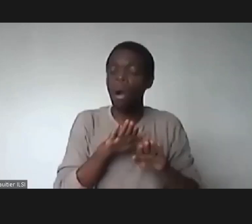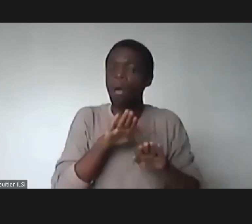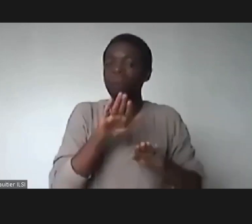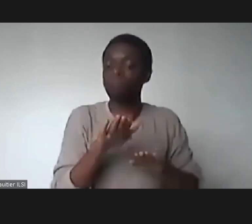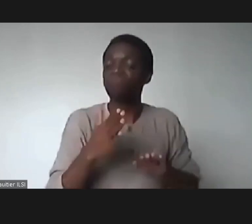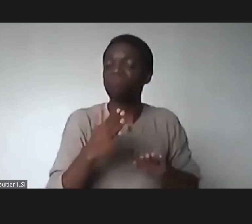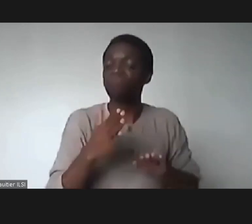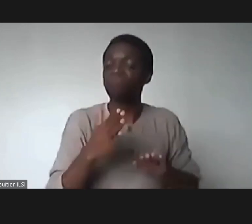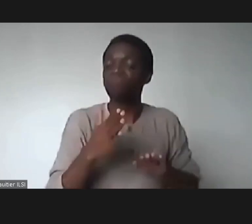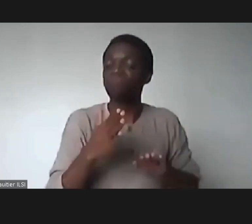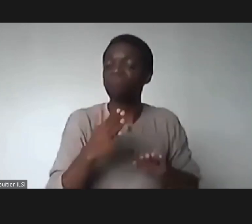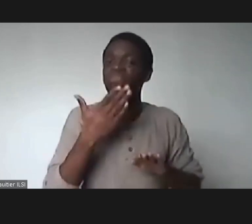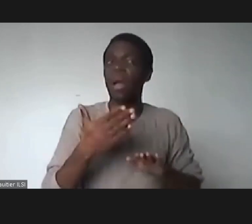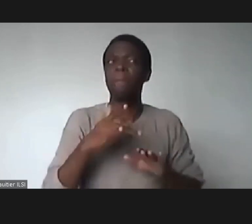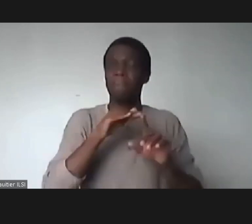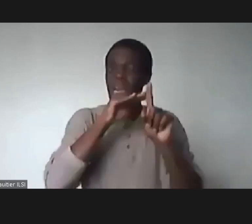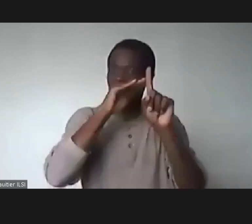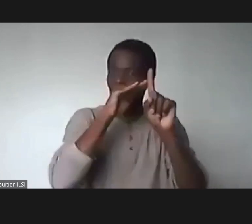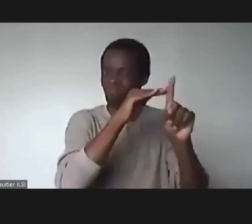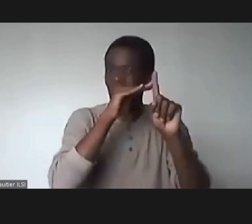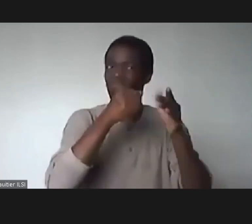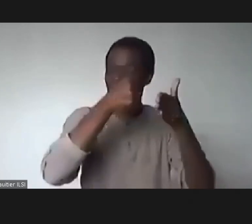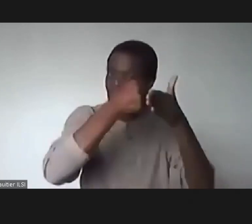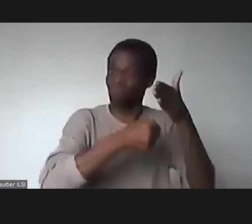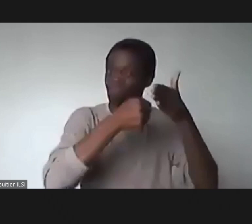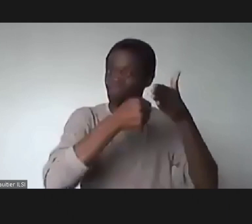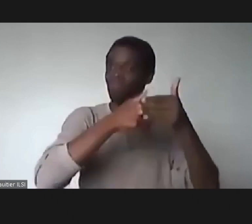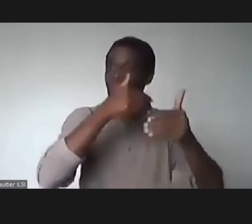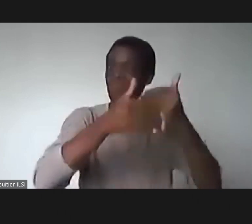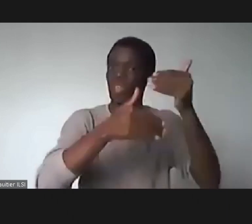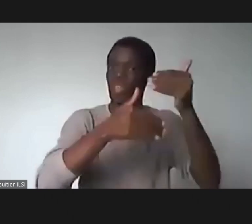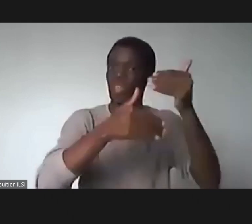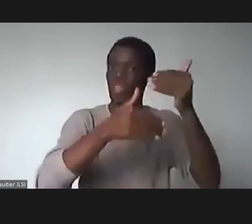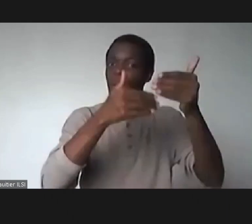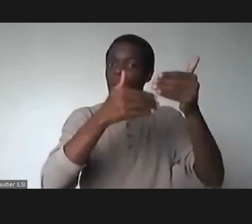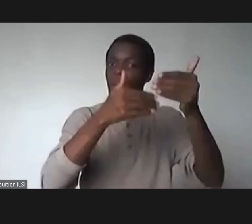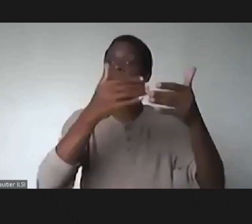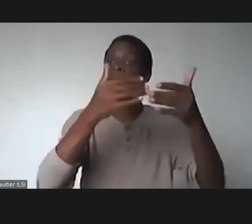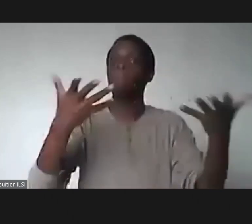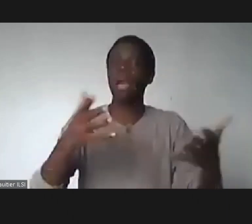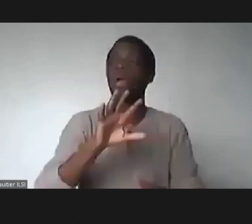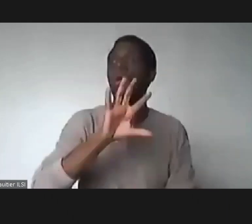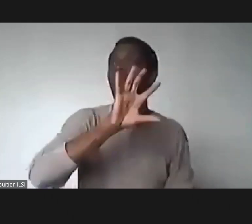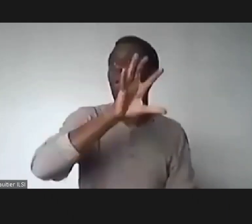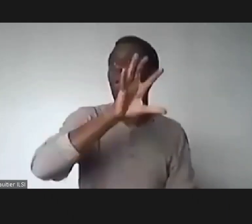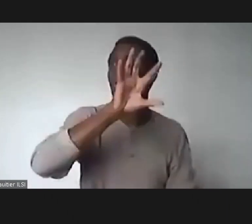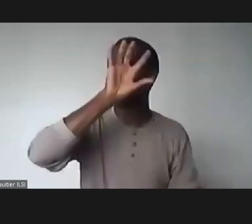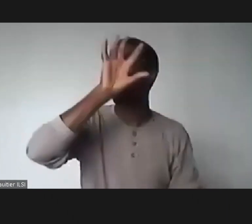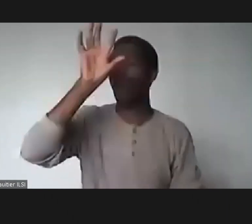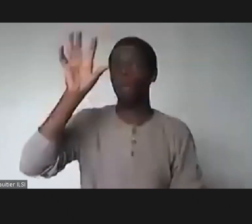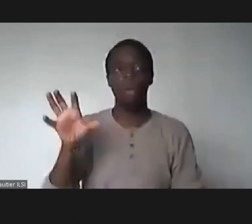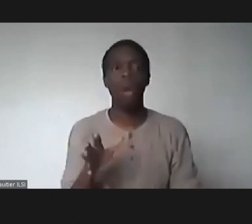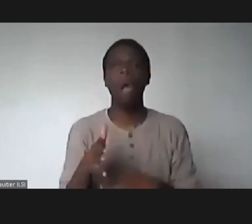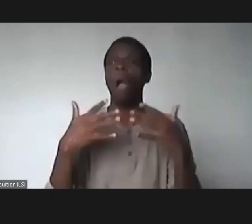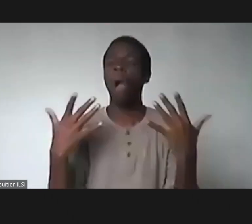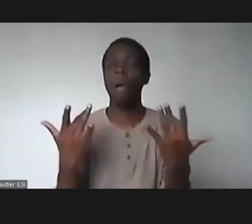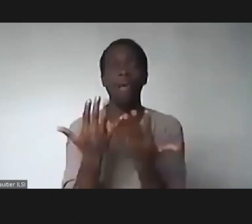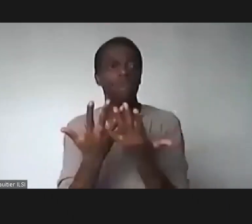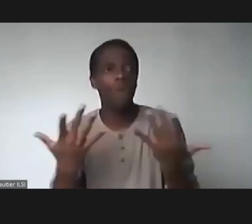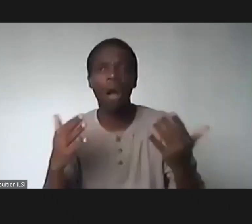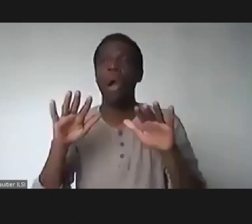los estados en general. Justamente hicimos una consultoría con CBM, perdón,